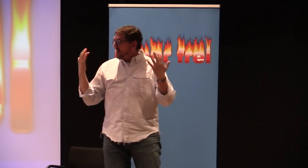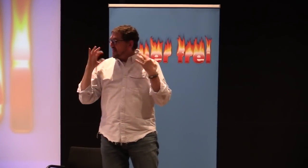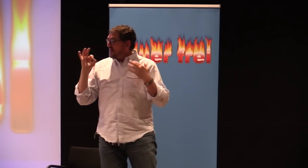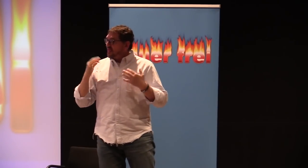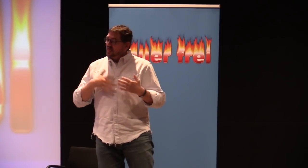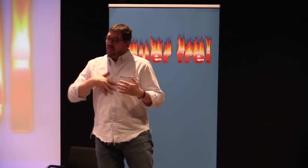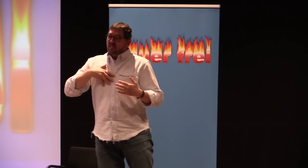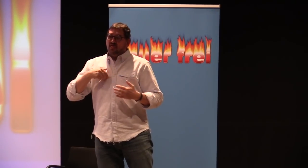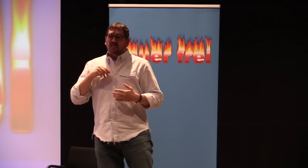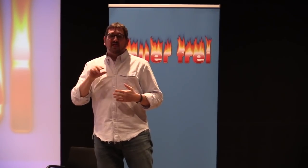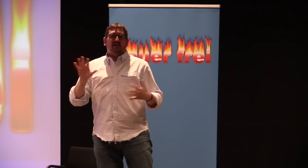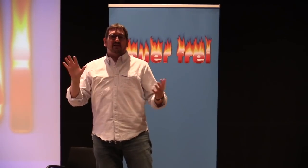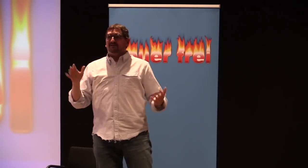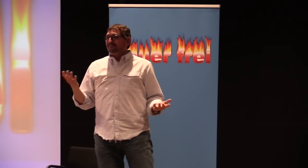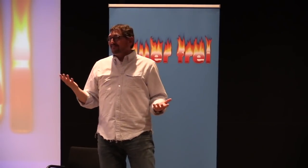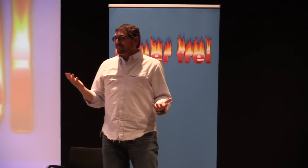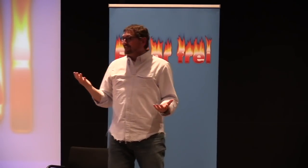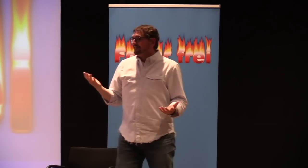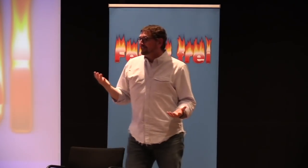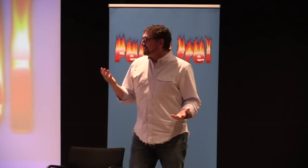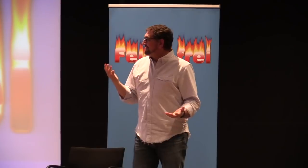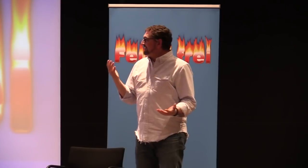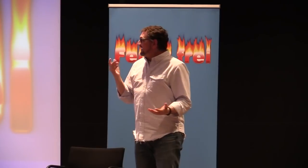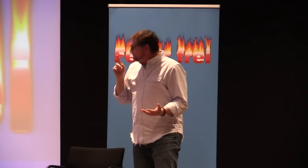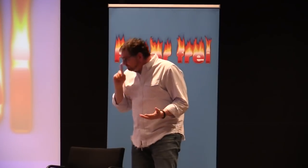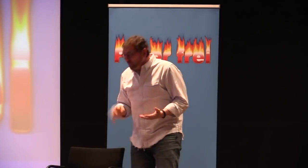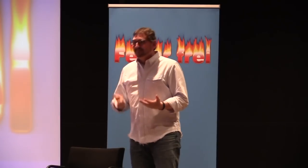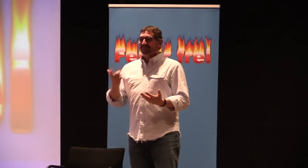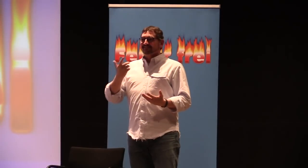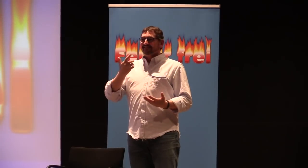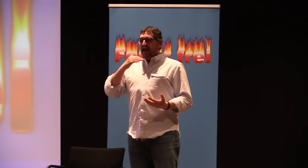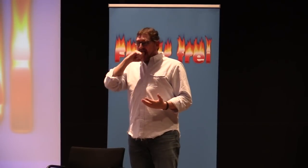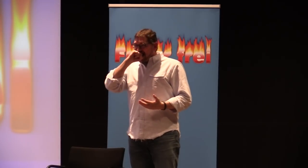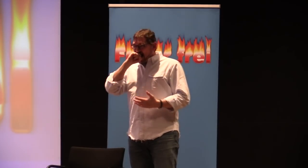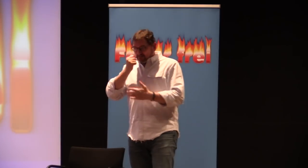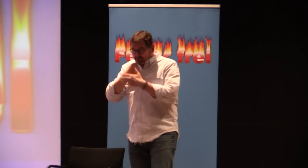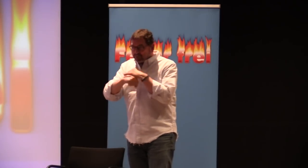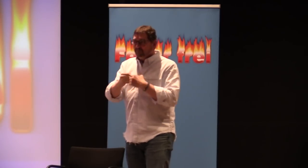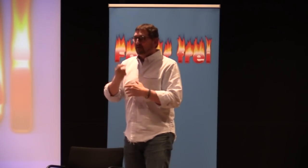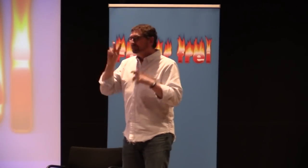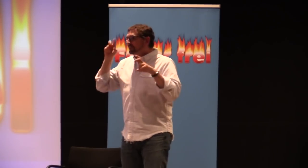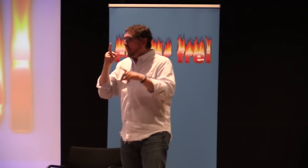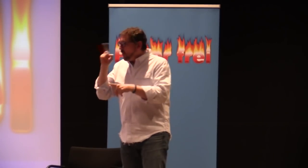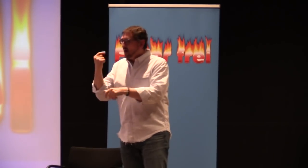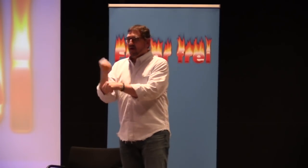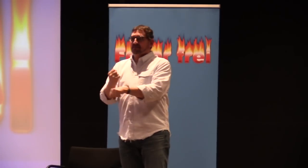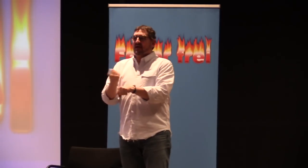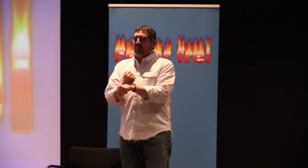sind und sie irgendwie alles auf dem Silbertablett serviert bekommen. Und also da muss die Jugend auch wirklich dran